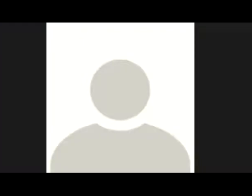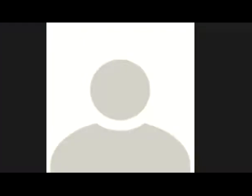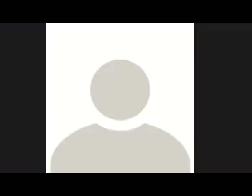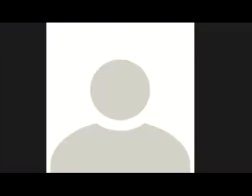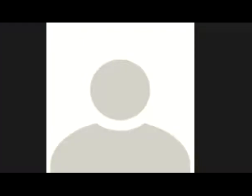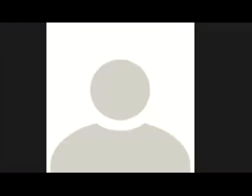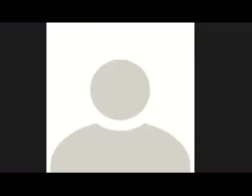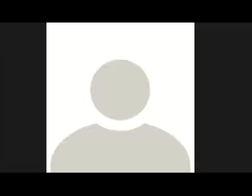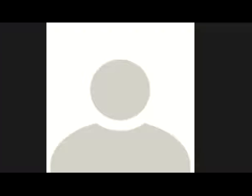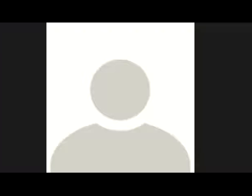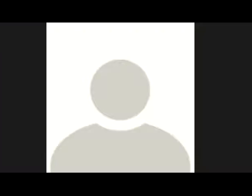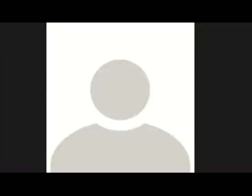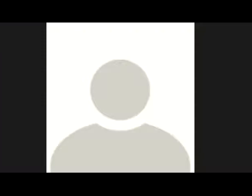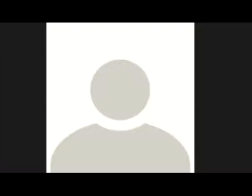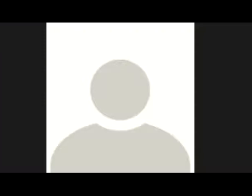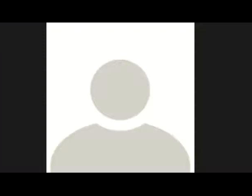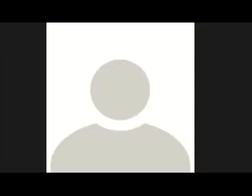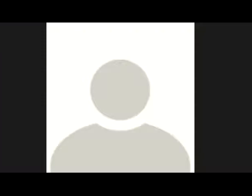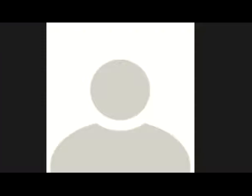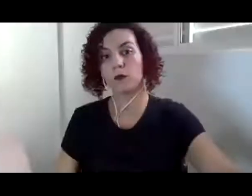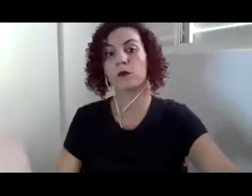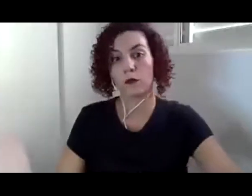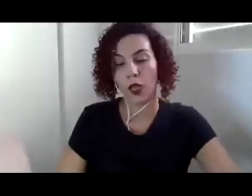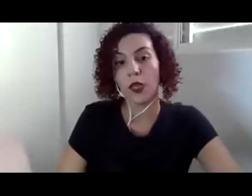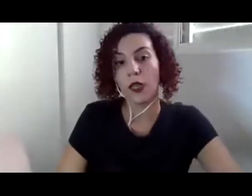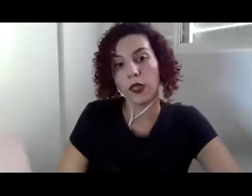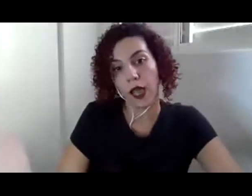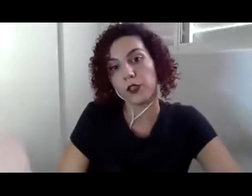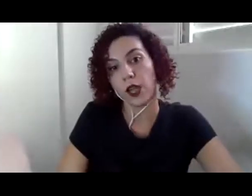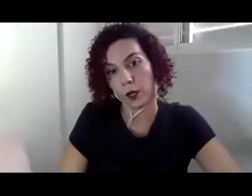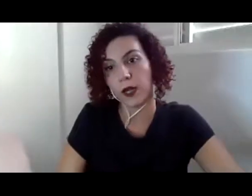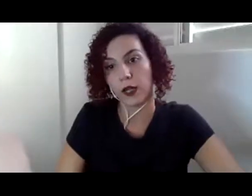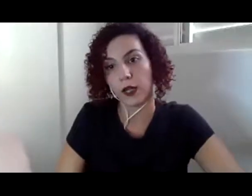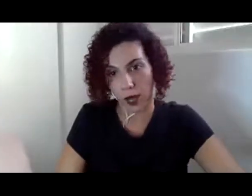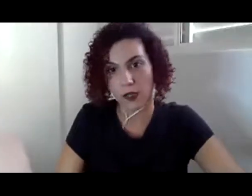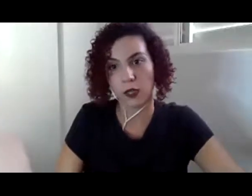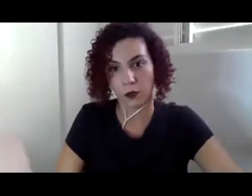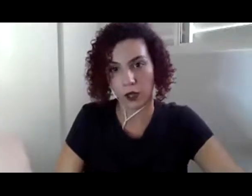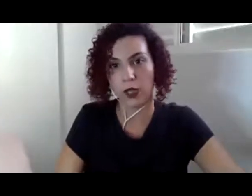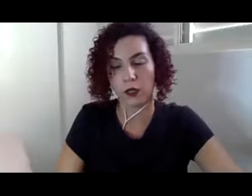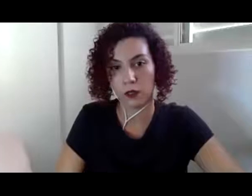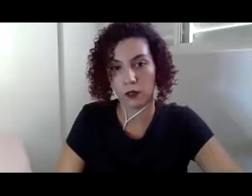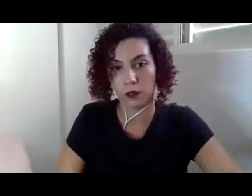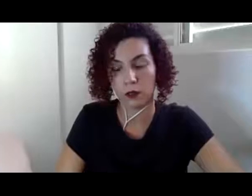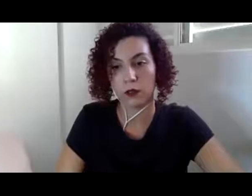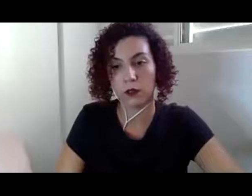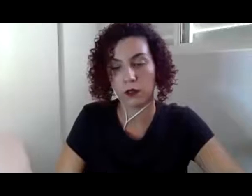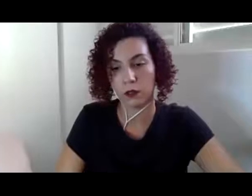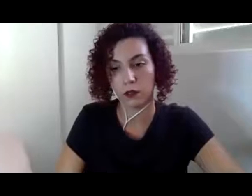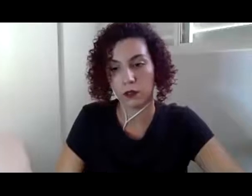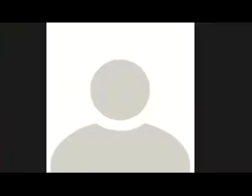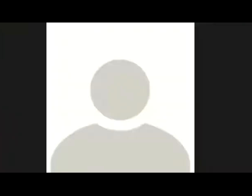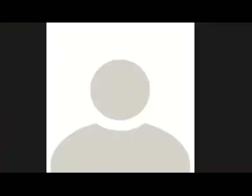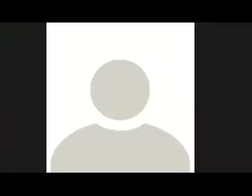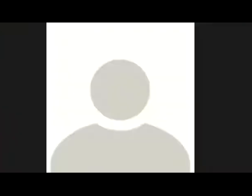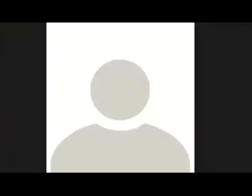bem esse polo da Letras Libras, né? Uhum. E Por causa aí da já é uma UFSCar, graduação, né? né?